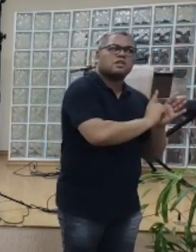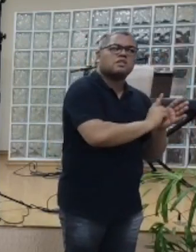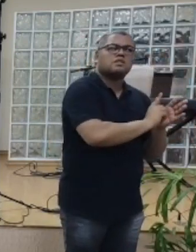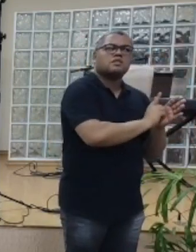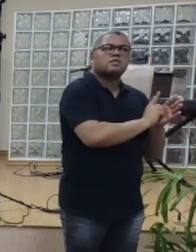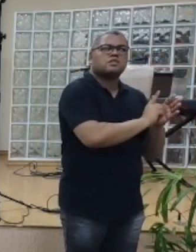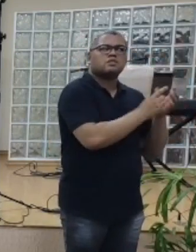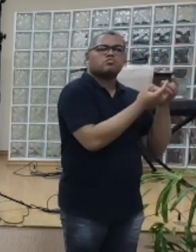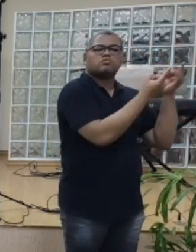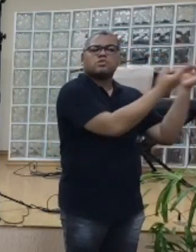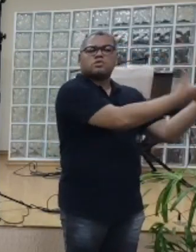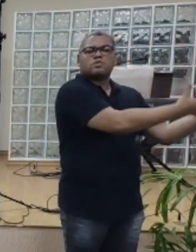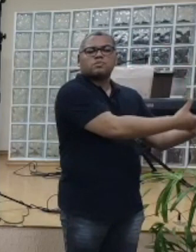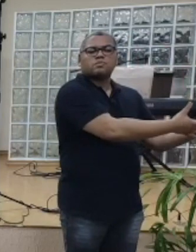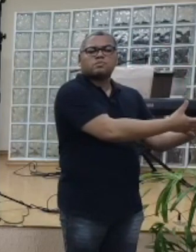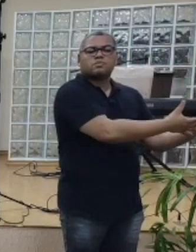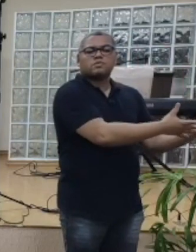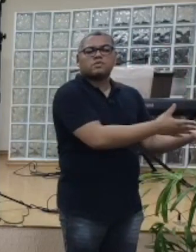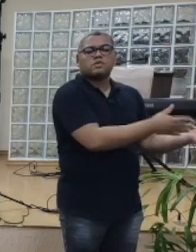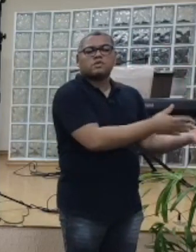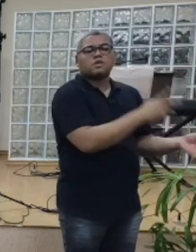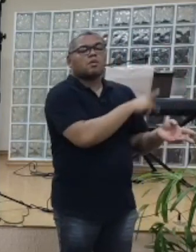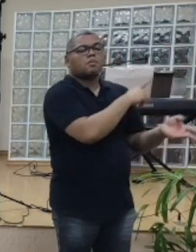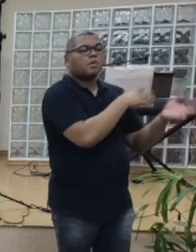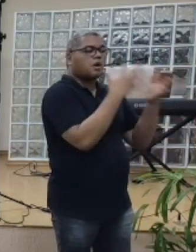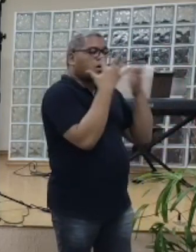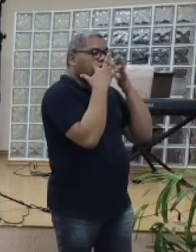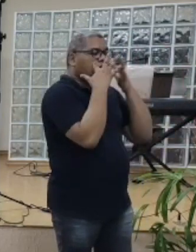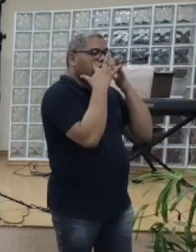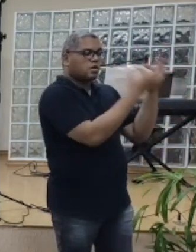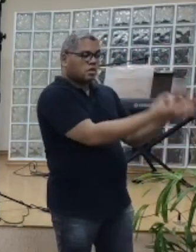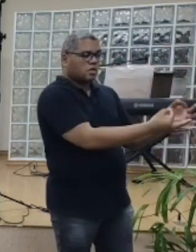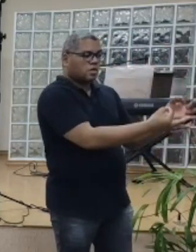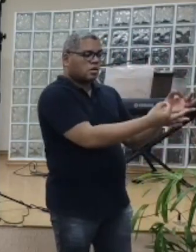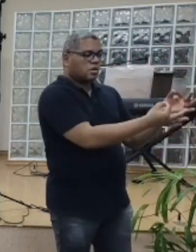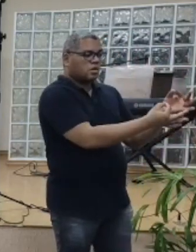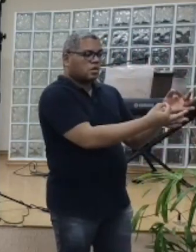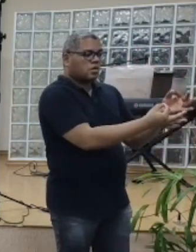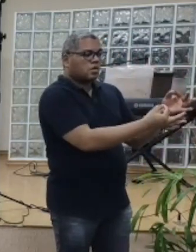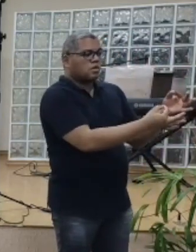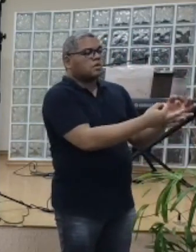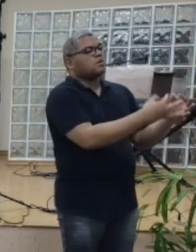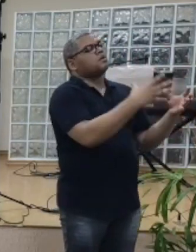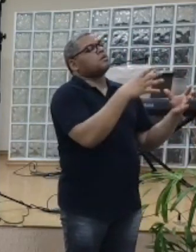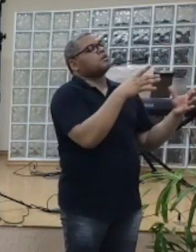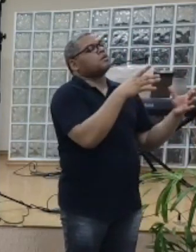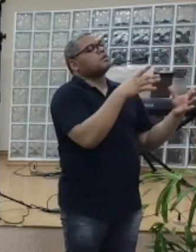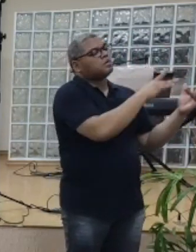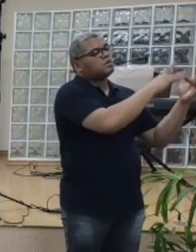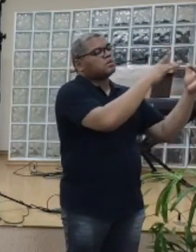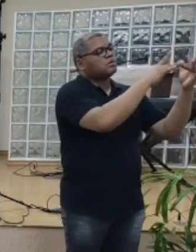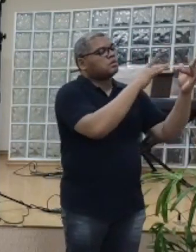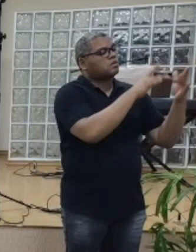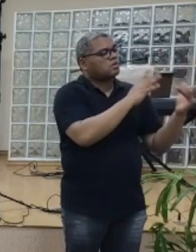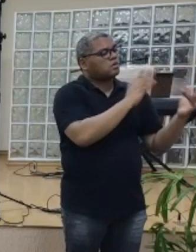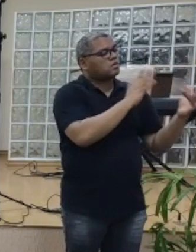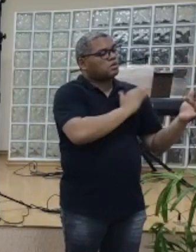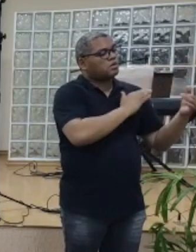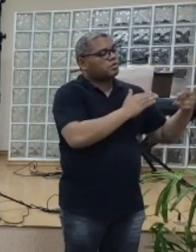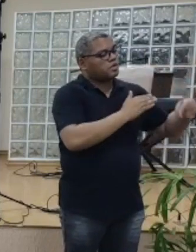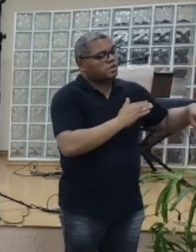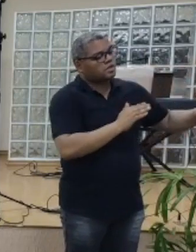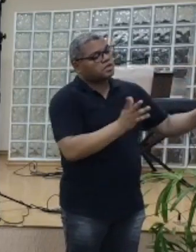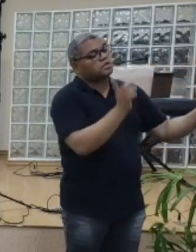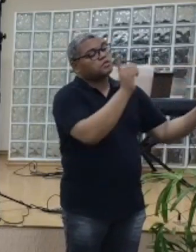Cristo. Então, Paulo chama a atenção deles, tocando-lhes o coração, para que eles voltem à realidade da